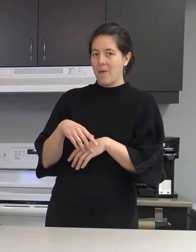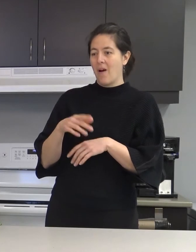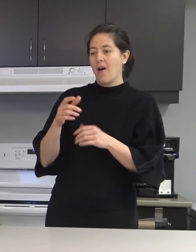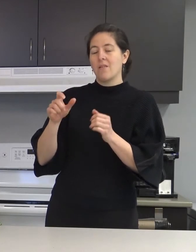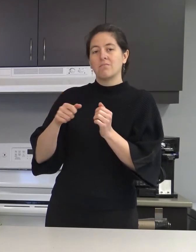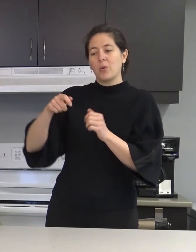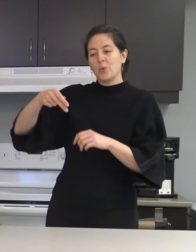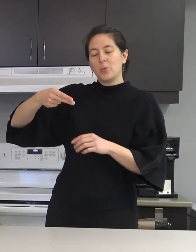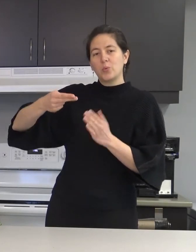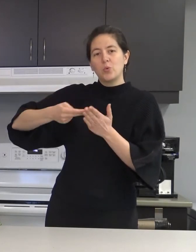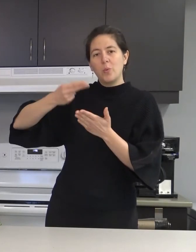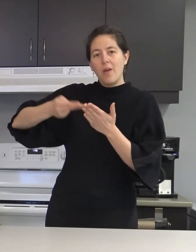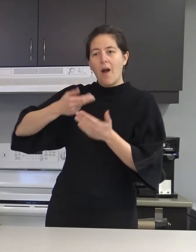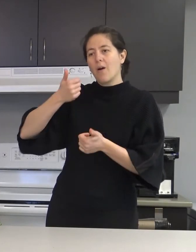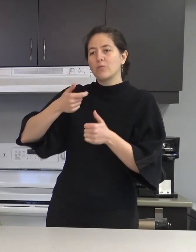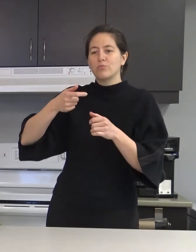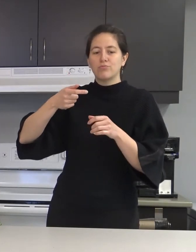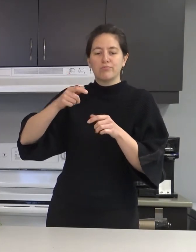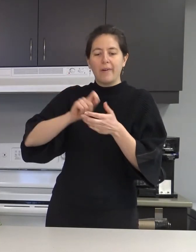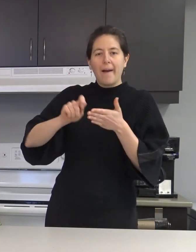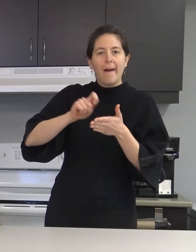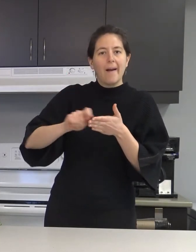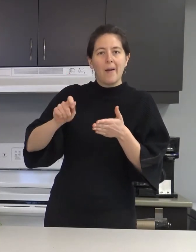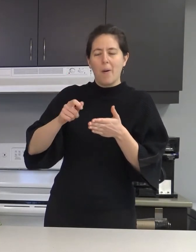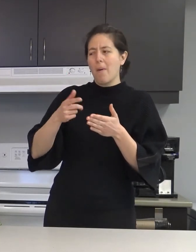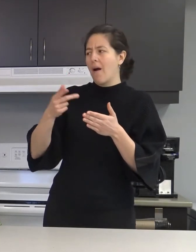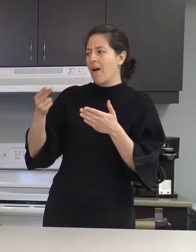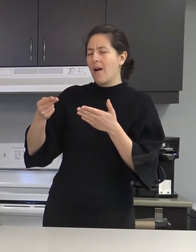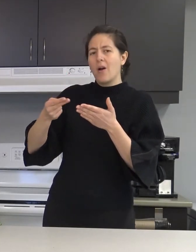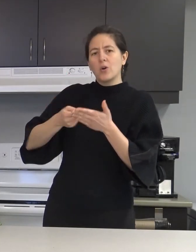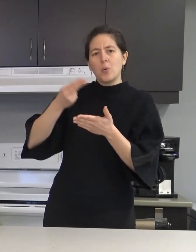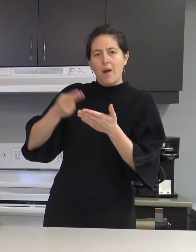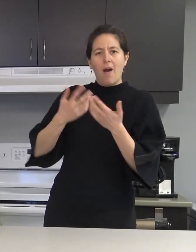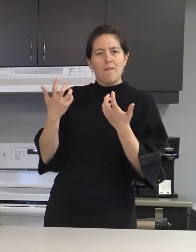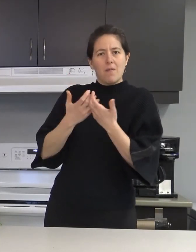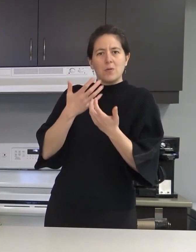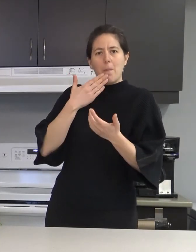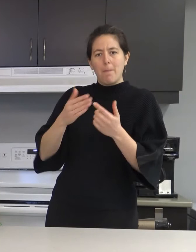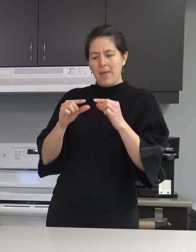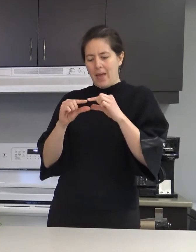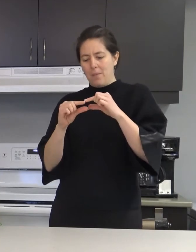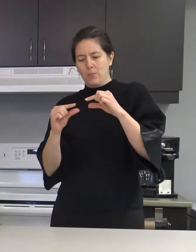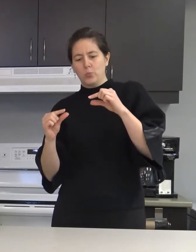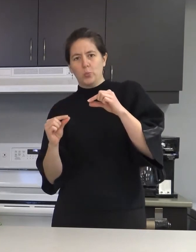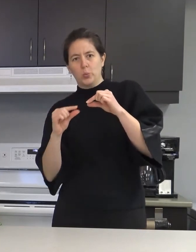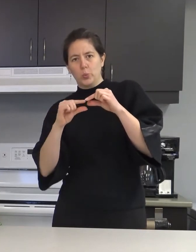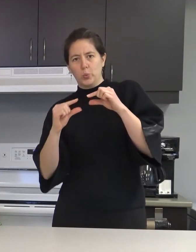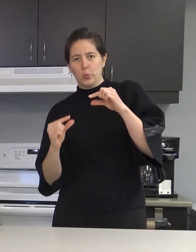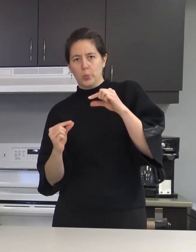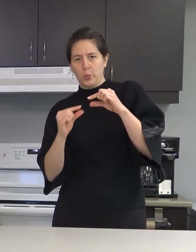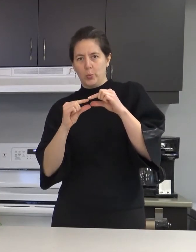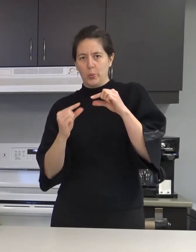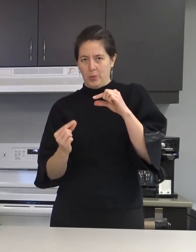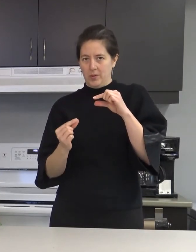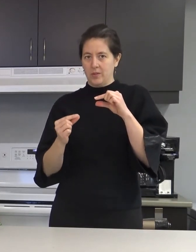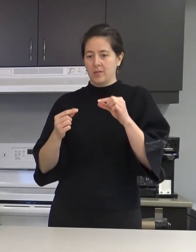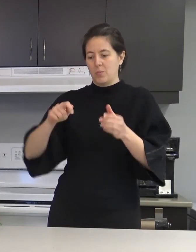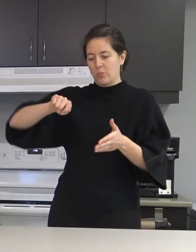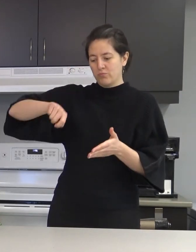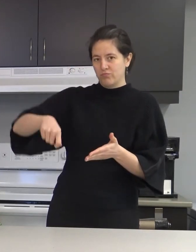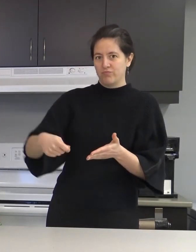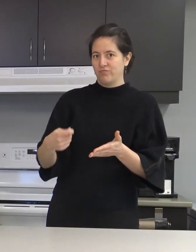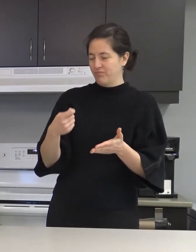cuillère ou un crayon, mais vraiment, la cuillère, on trouve que ça fonctionne très bien avec l'autre petit bout, l'extrémité,